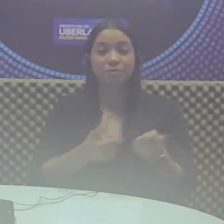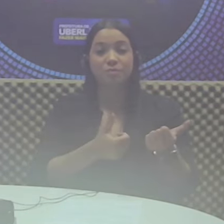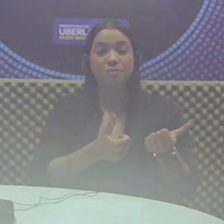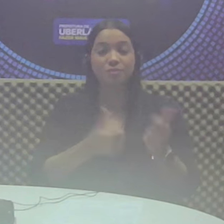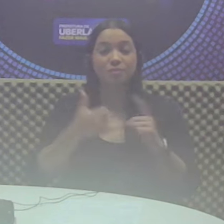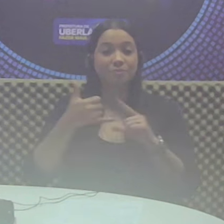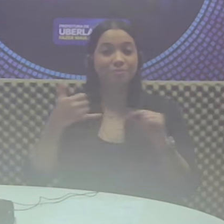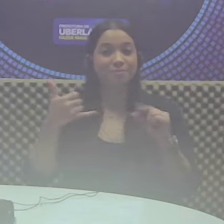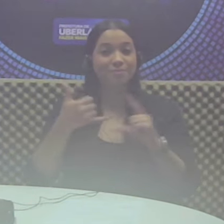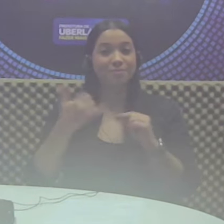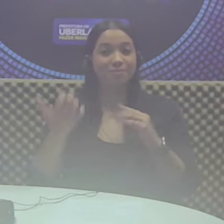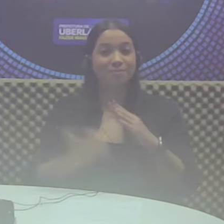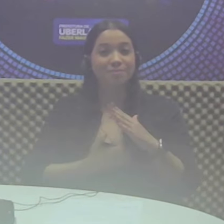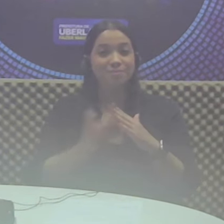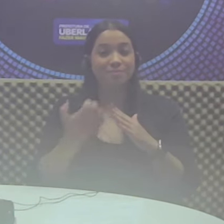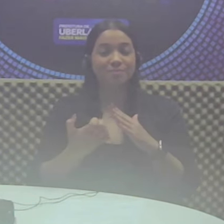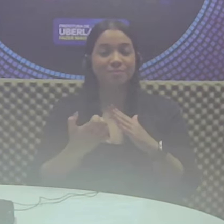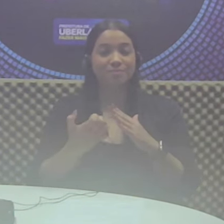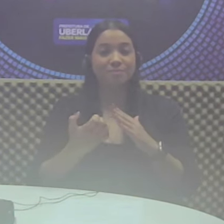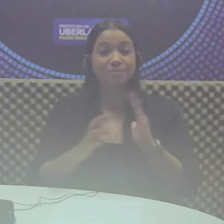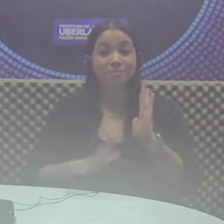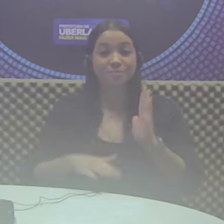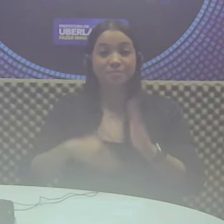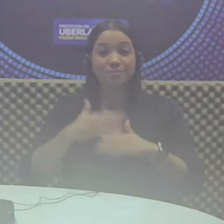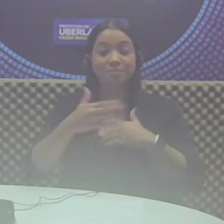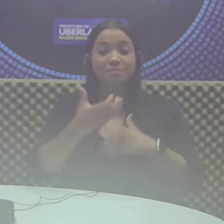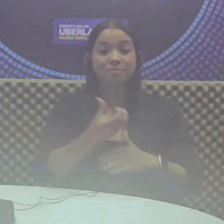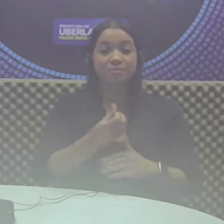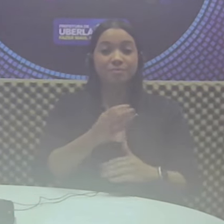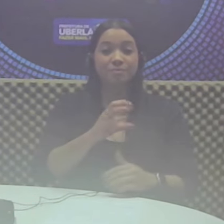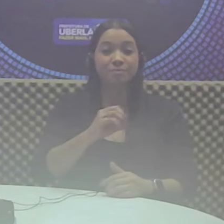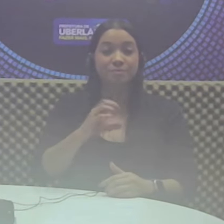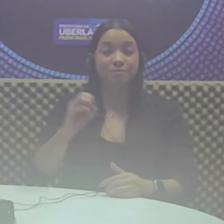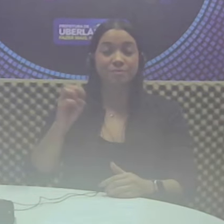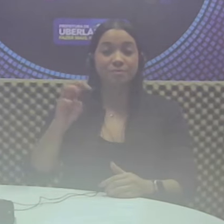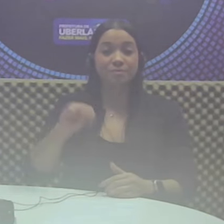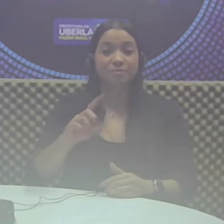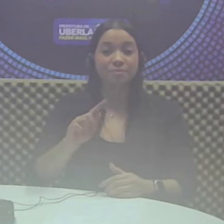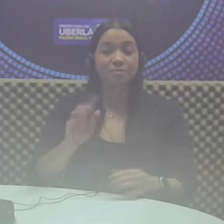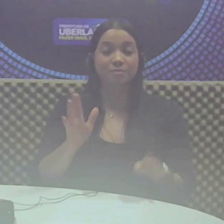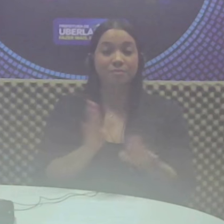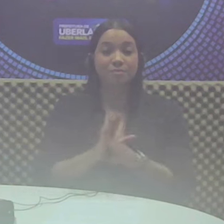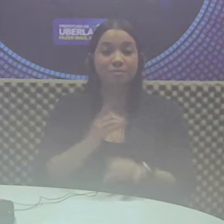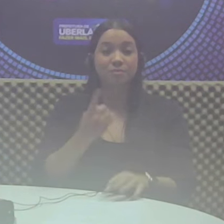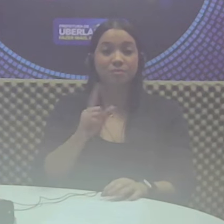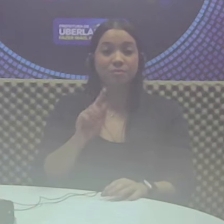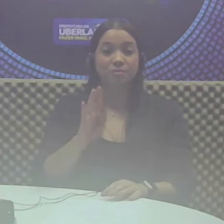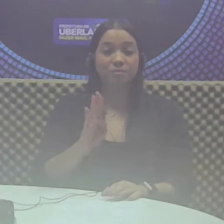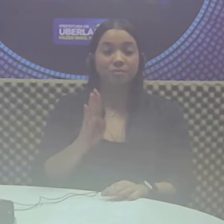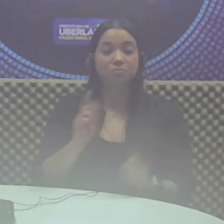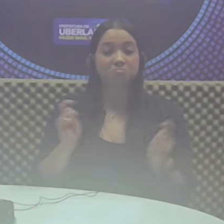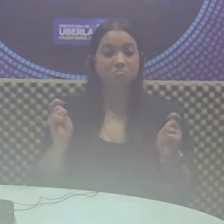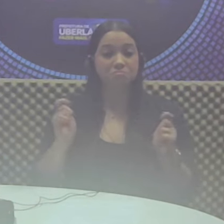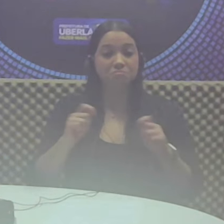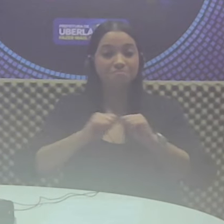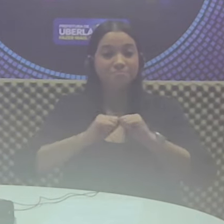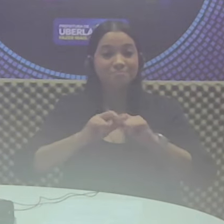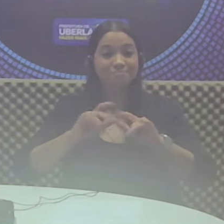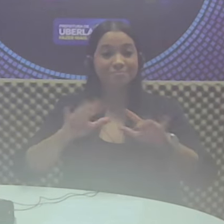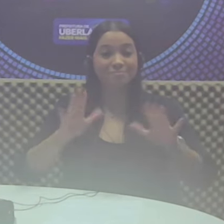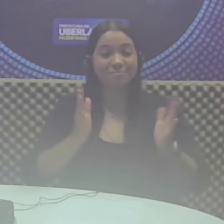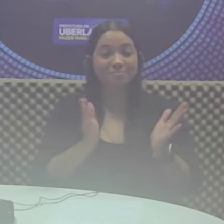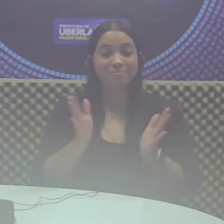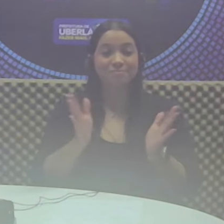Algar Telecom. Com desempenho de 600 MB a 1 GB, a rede Wi-Fi garantirá a cobertura e acesso